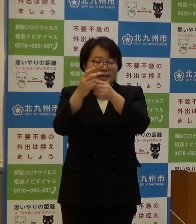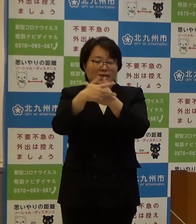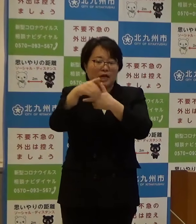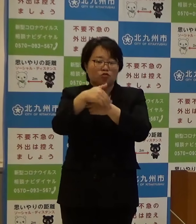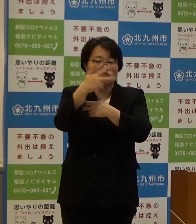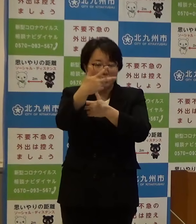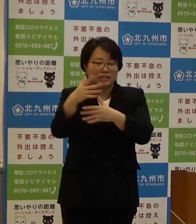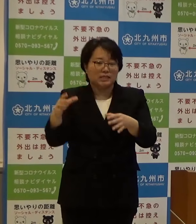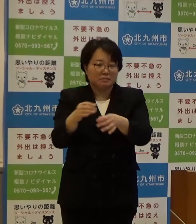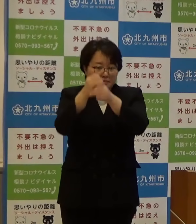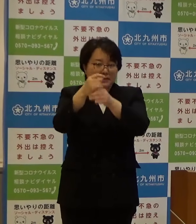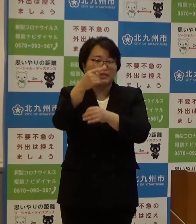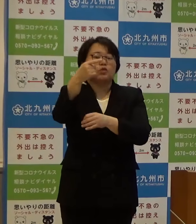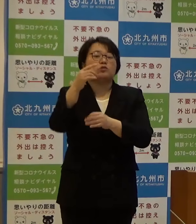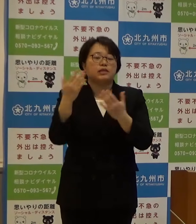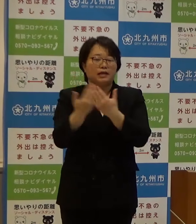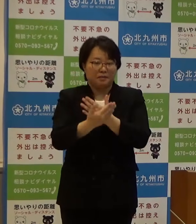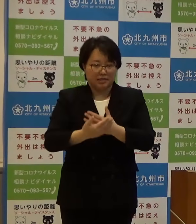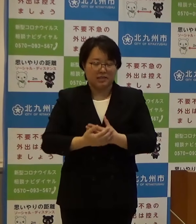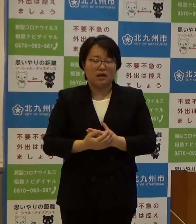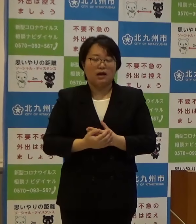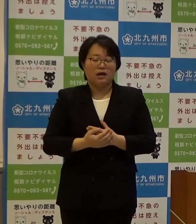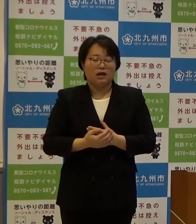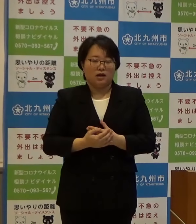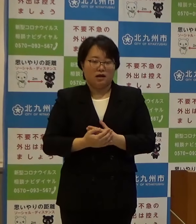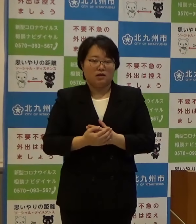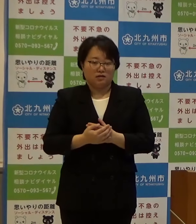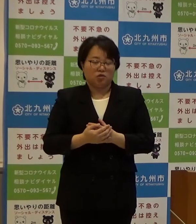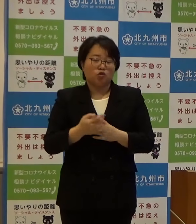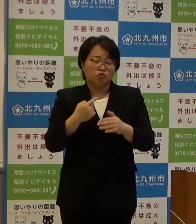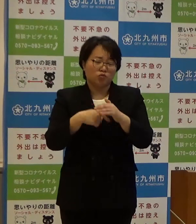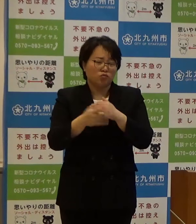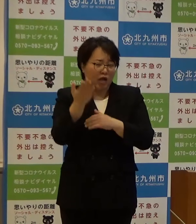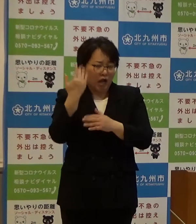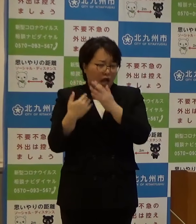う社会的機能がある町だということであります。